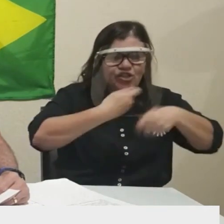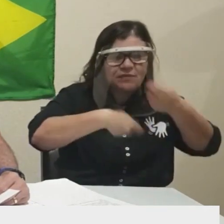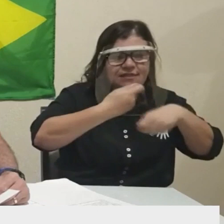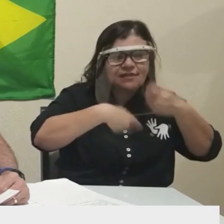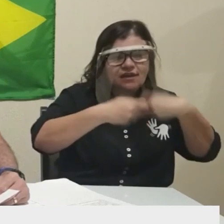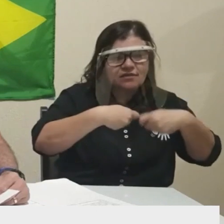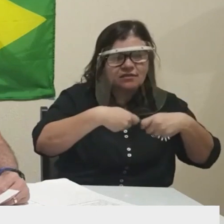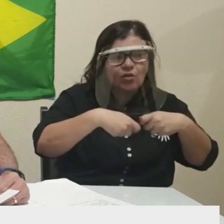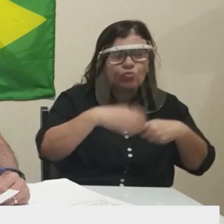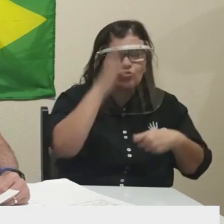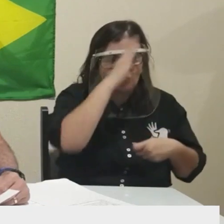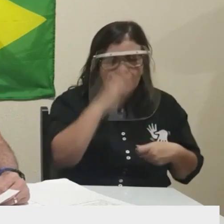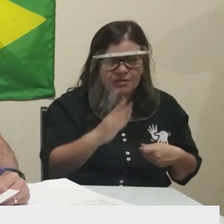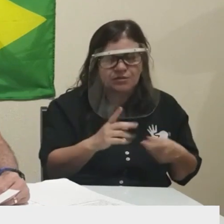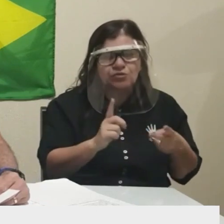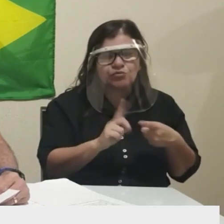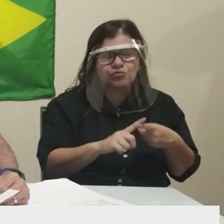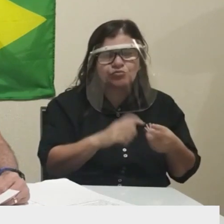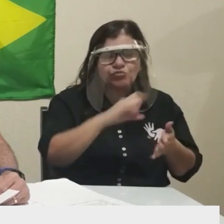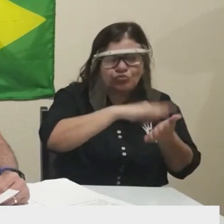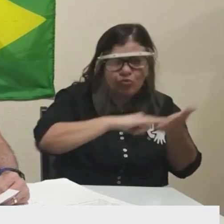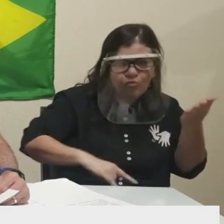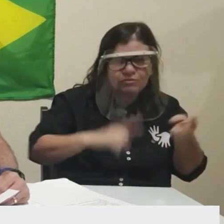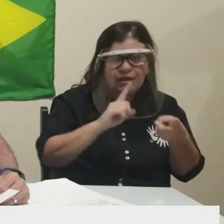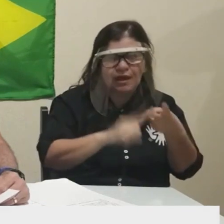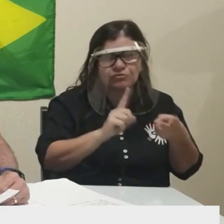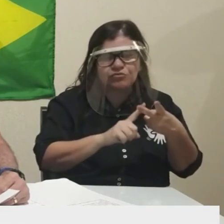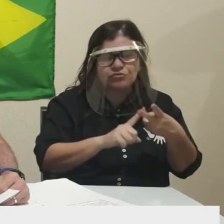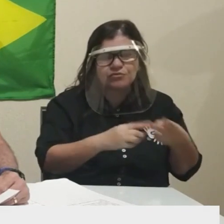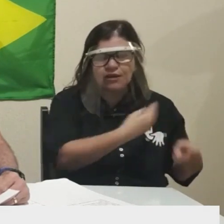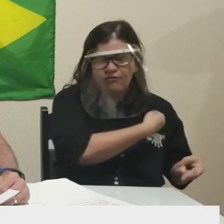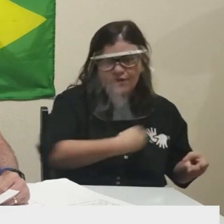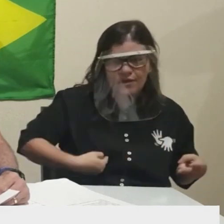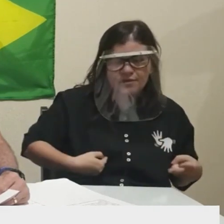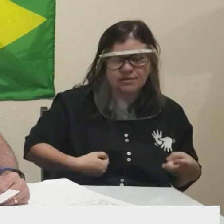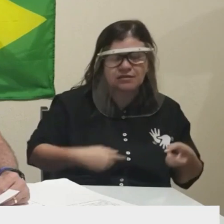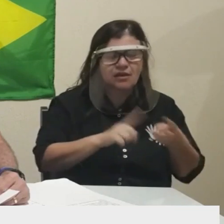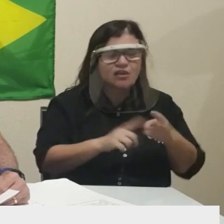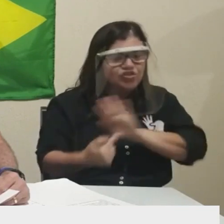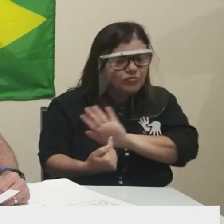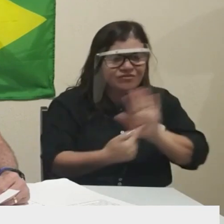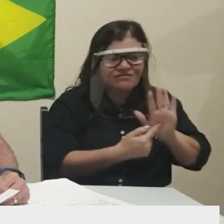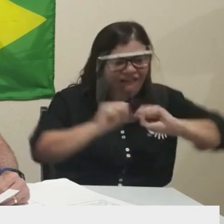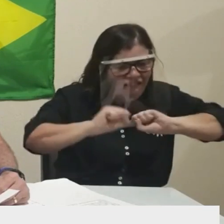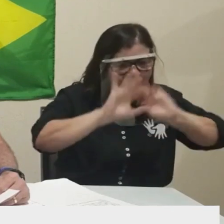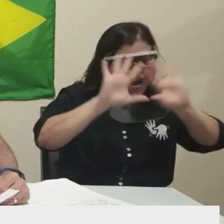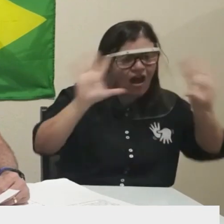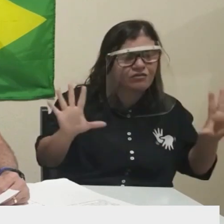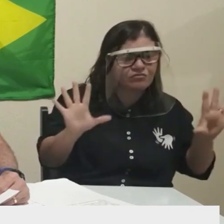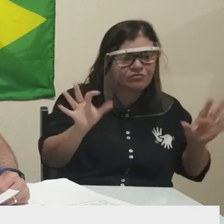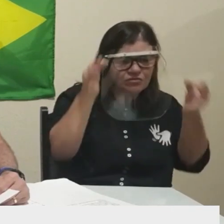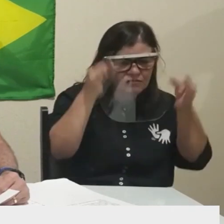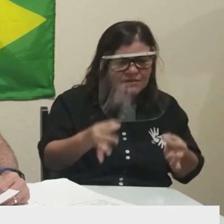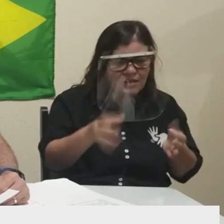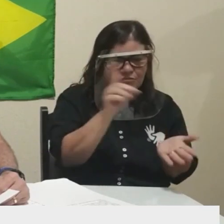da regularidade dos atos, dos contratos, da governança pública, da transparência, da integridade